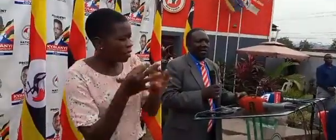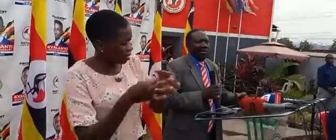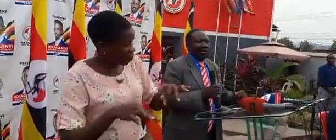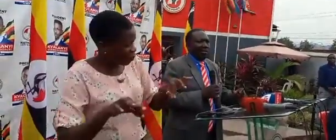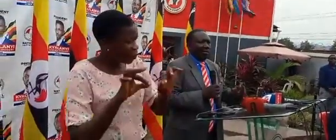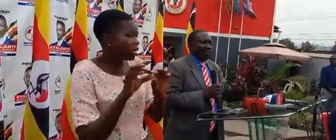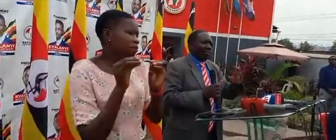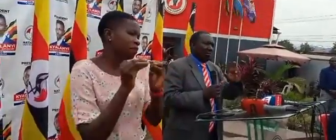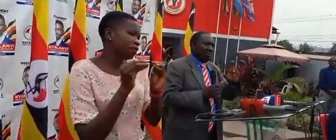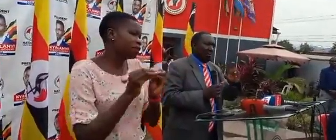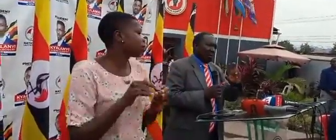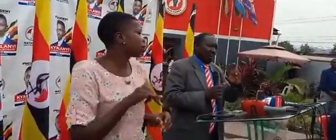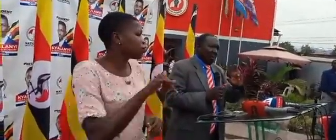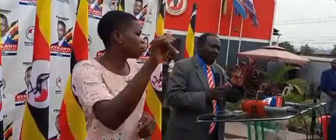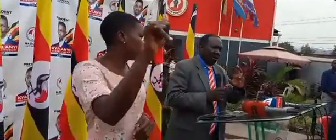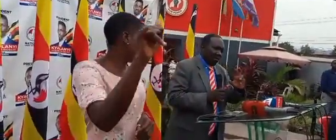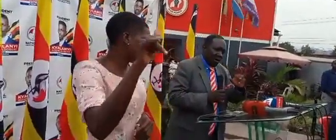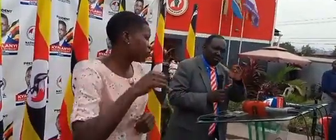kukyala